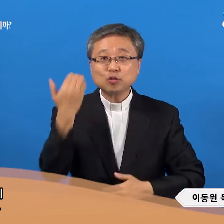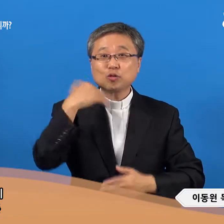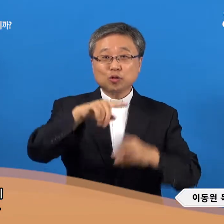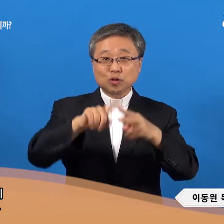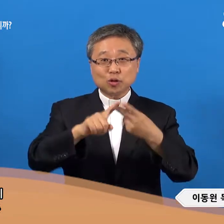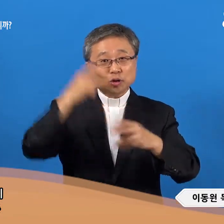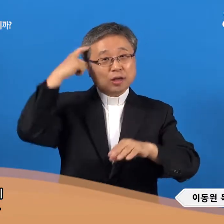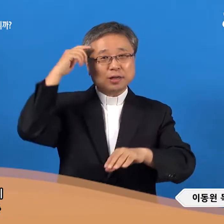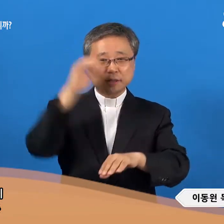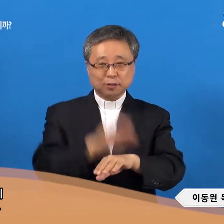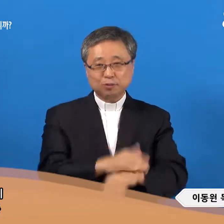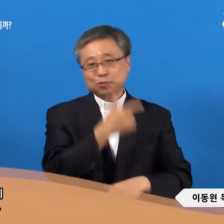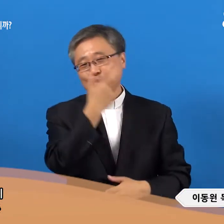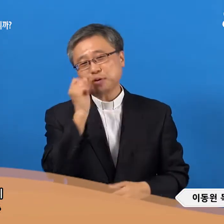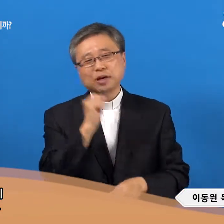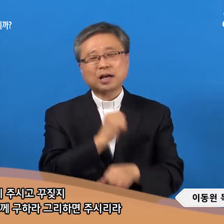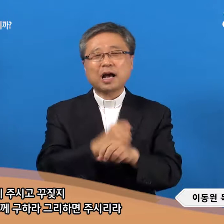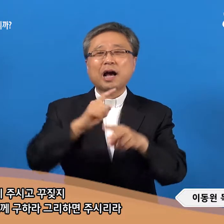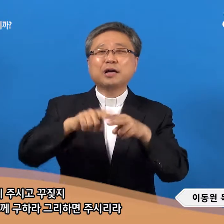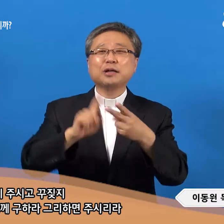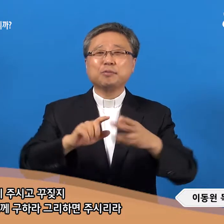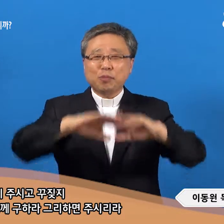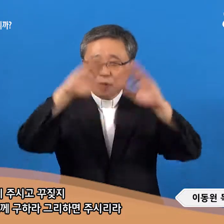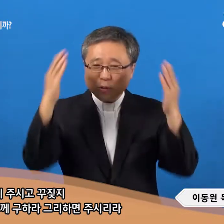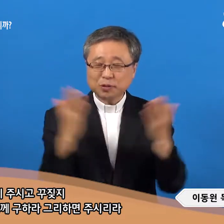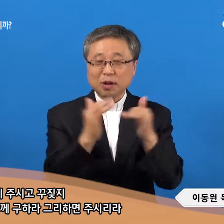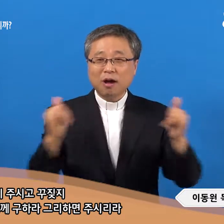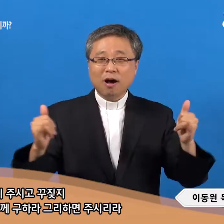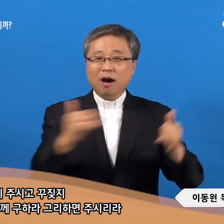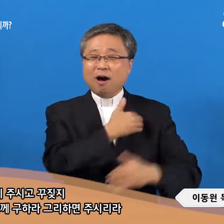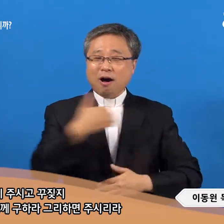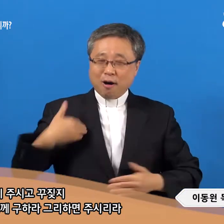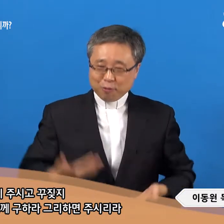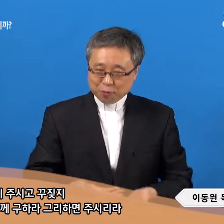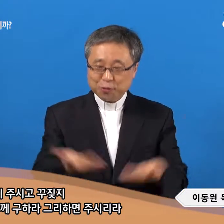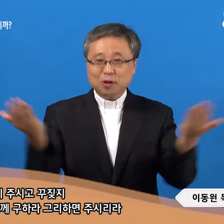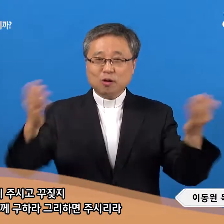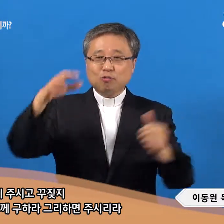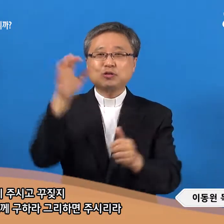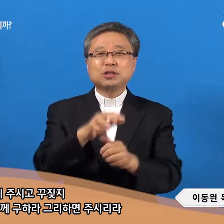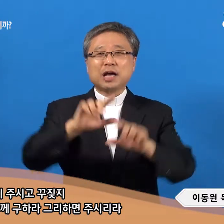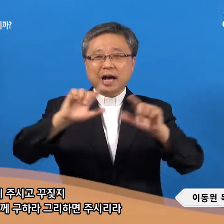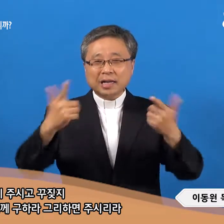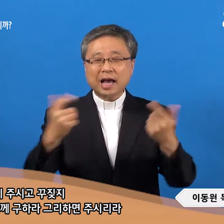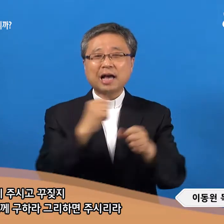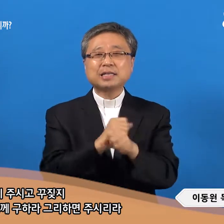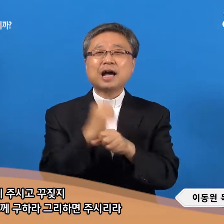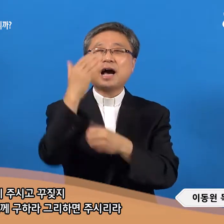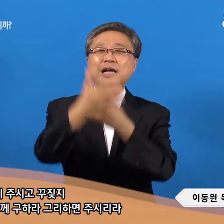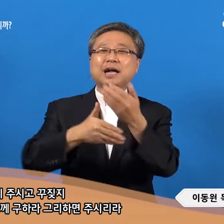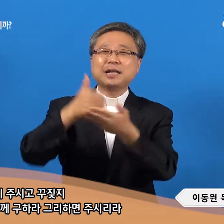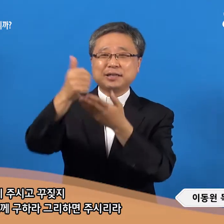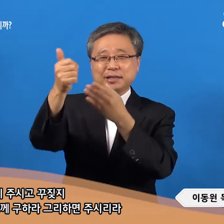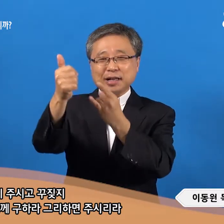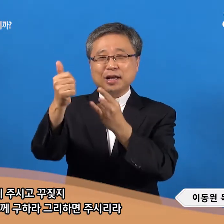누구든지 지혜가 부족하거든 모든 사람에게 후히 주시고 꾸짖지 아니하시는 하나님께